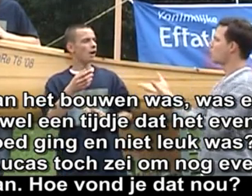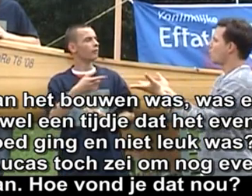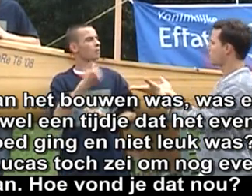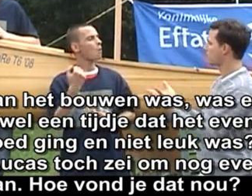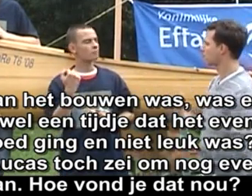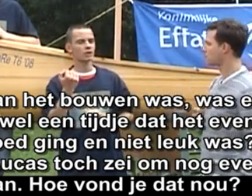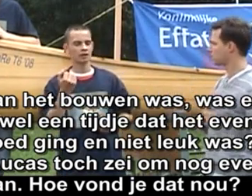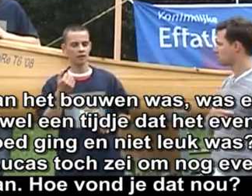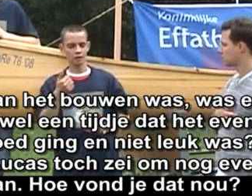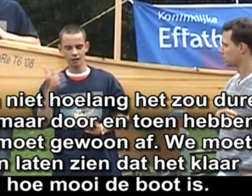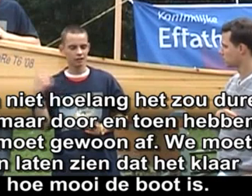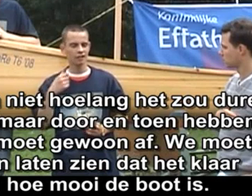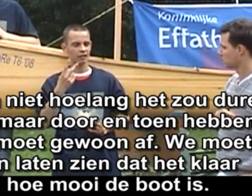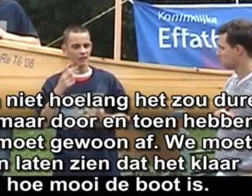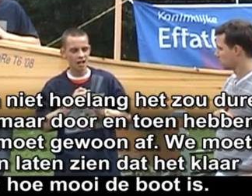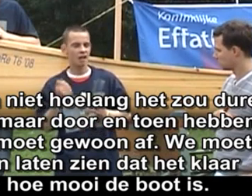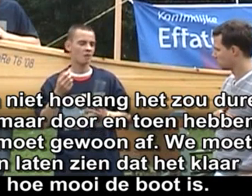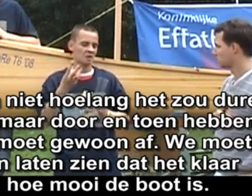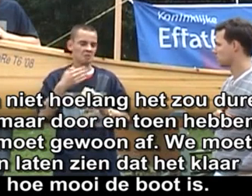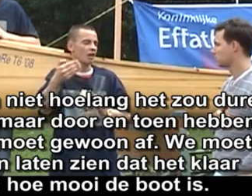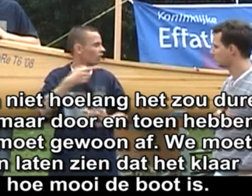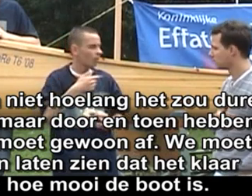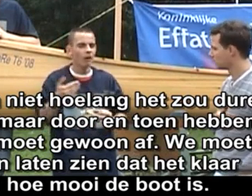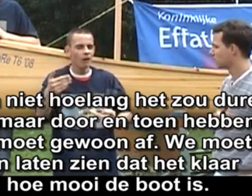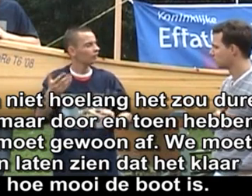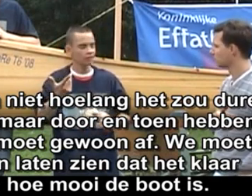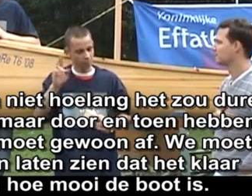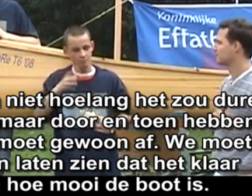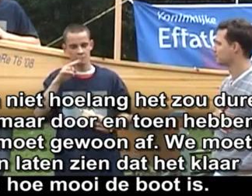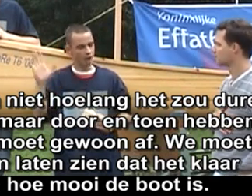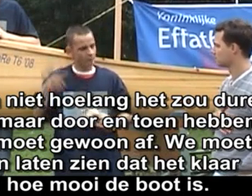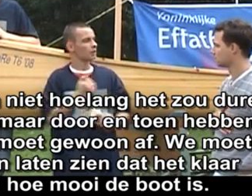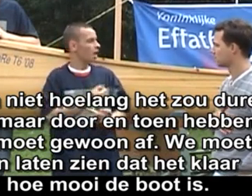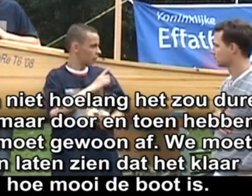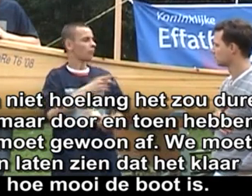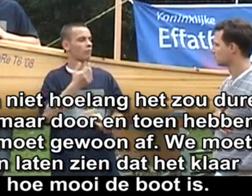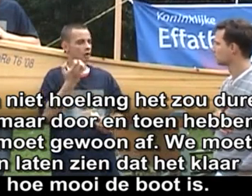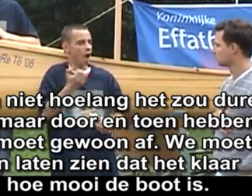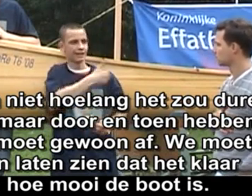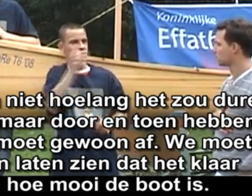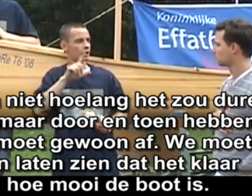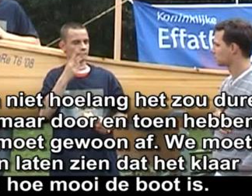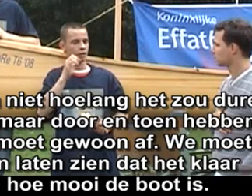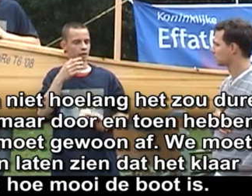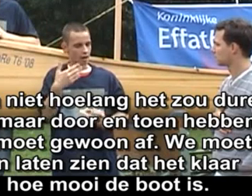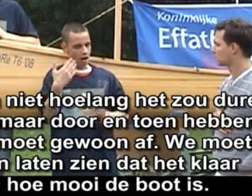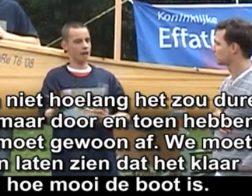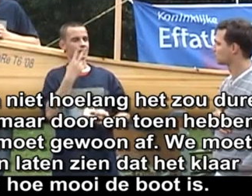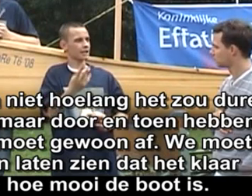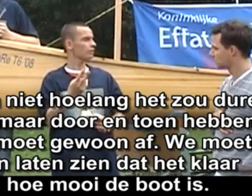nou? Nou, kijk, we wisten niet hoe lang het duurde en het ging maar door en toen hebben we toch op de duur gezet, hij moet gewoon af,